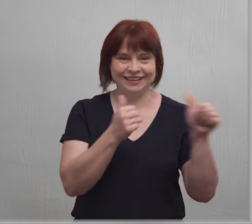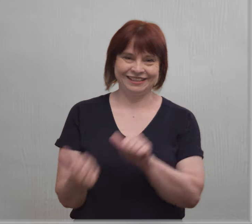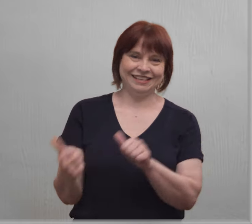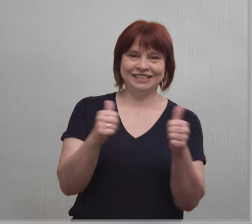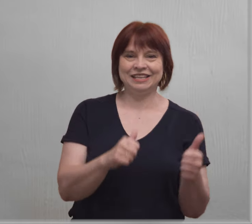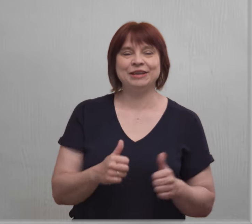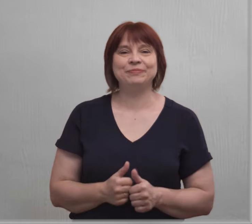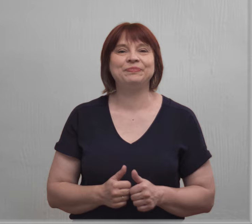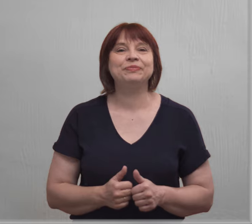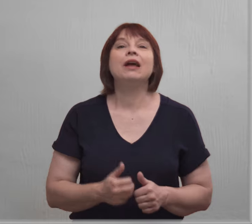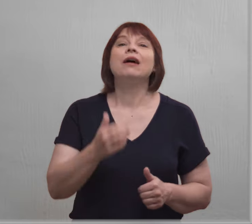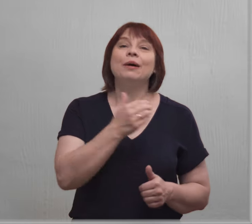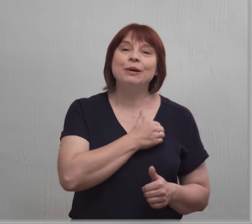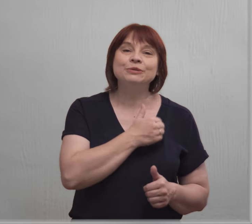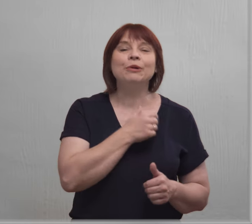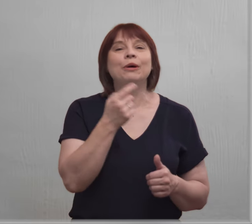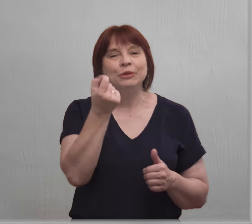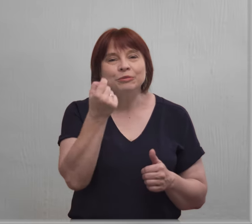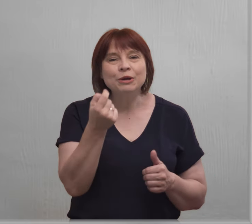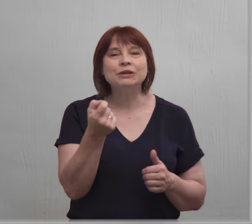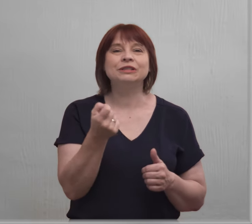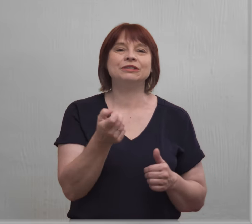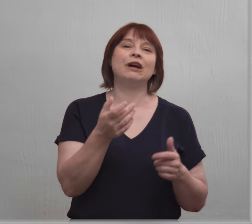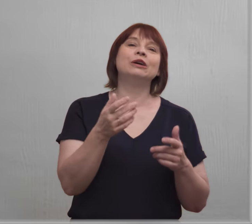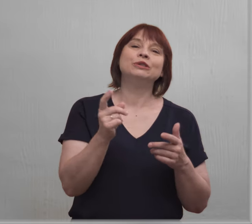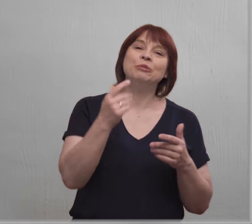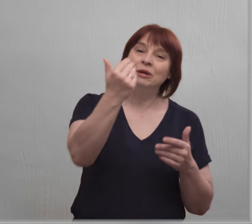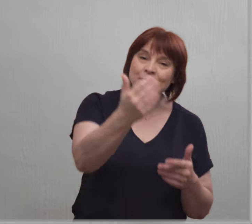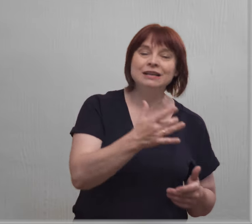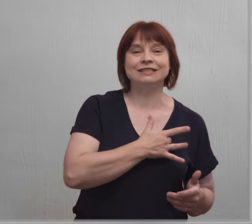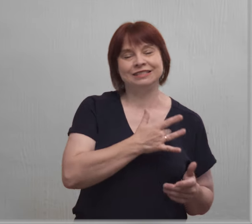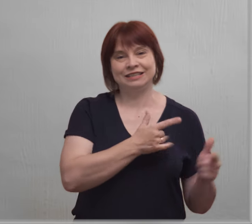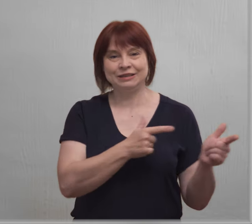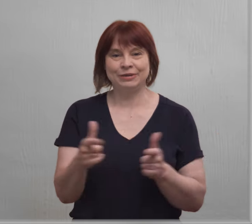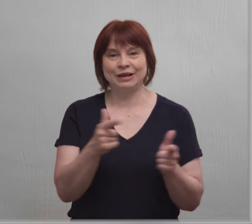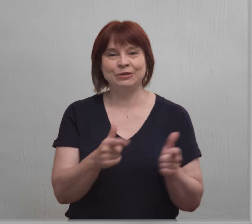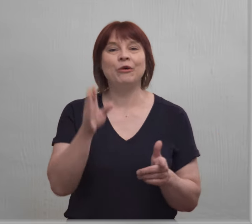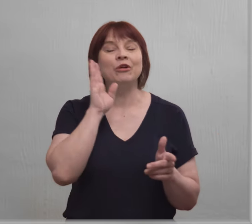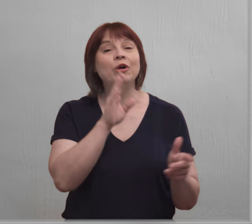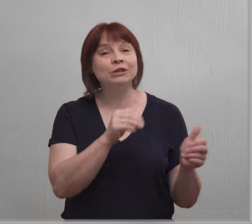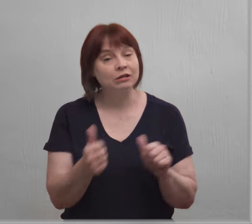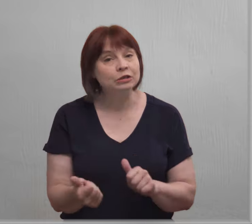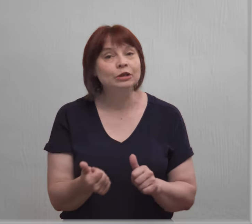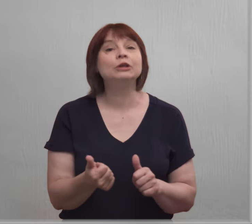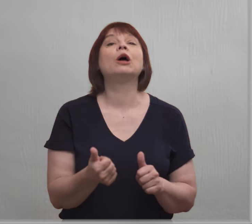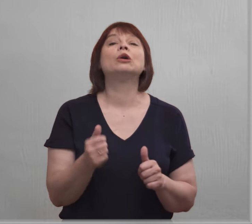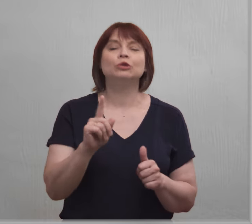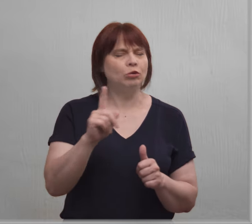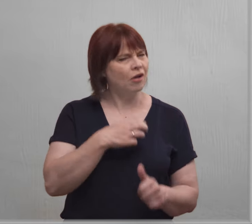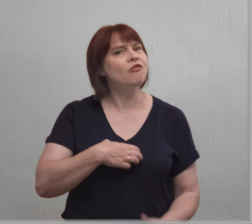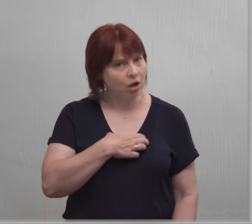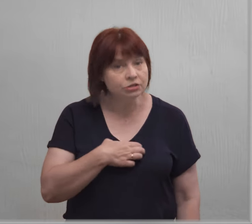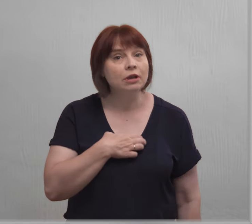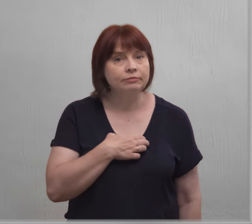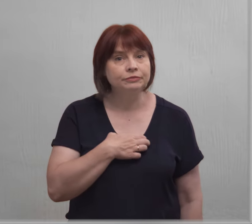крещение. И я хотел немножечко приготовить свое сердце и с кем-то поделиться об этом моменте, потому что это очень важный момент.